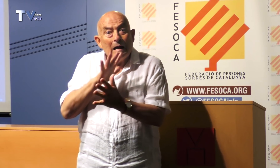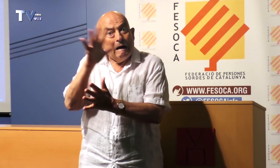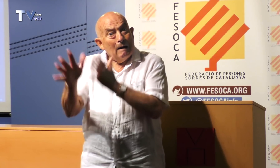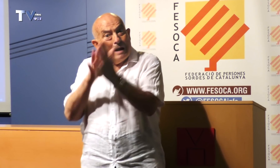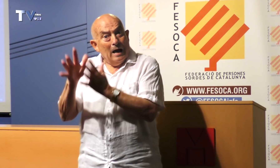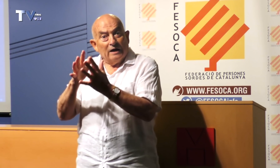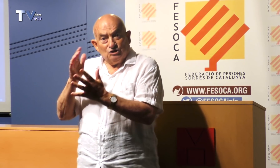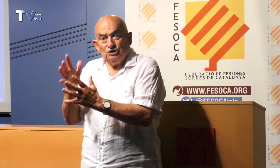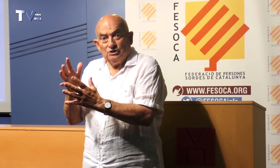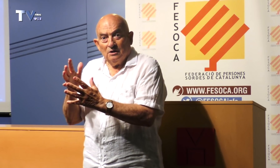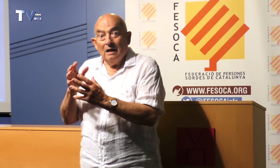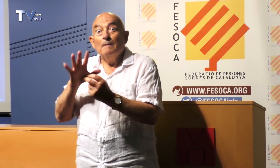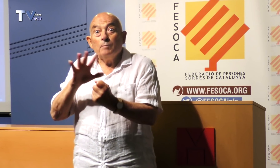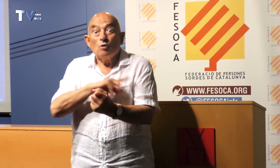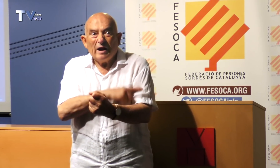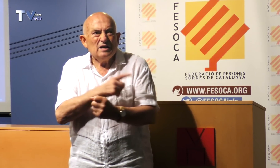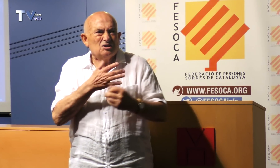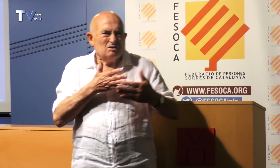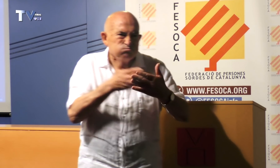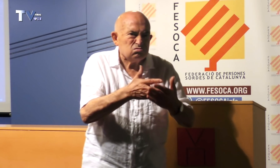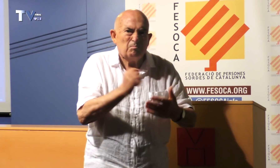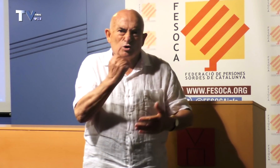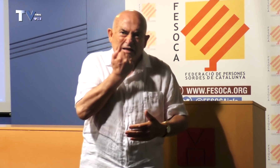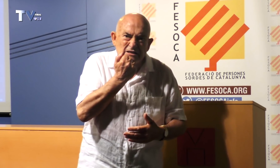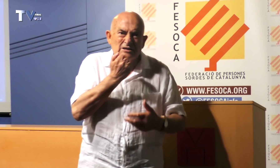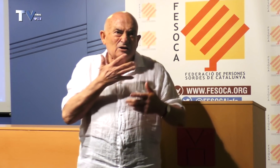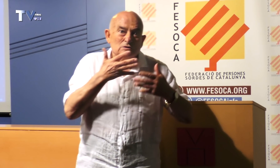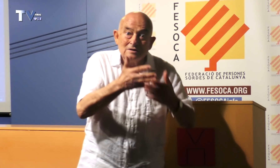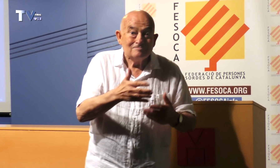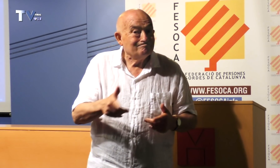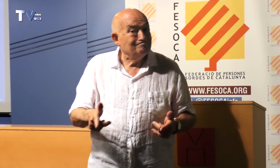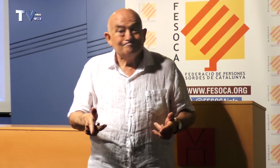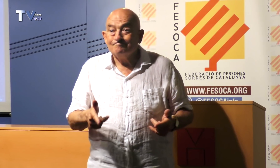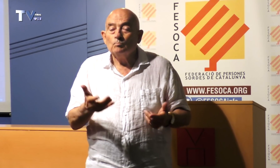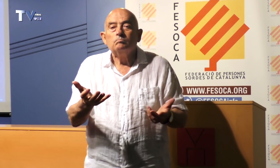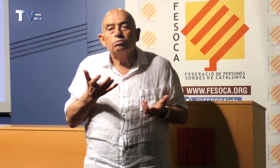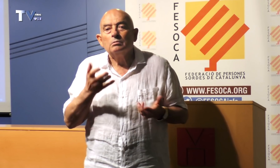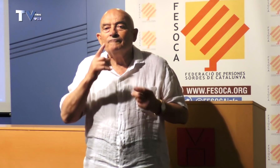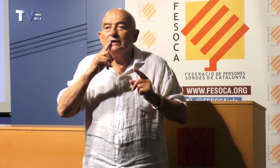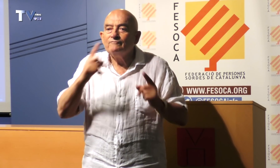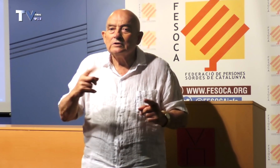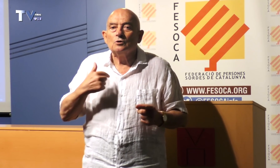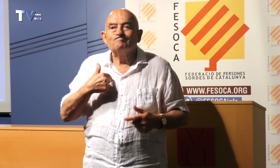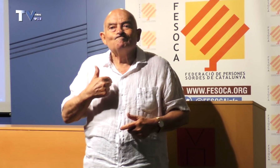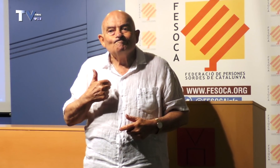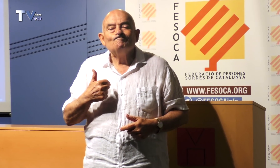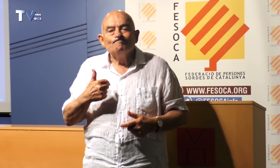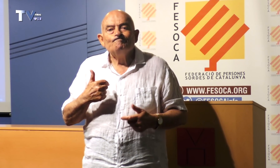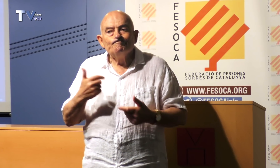falta valentia, perquè sí que es parla, però no hi ha gent valenta que protesti i que reclami. Es busca